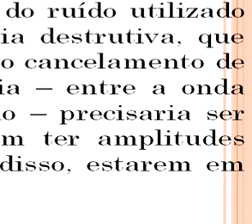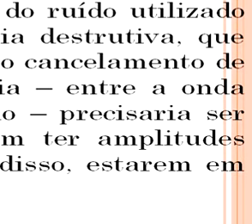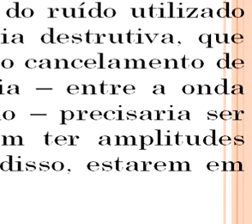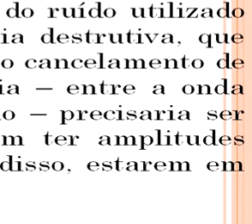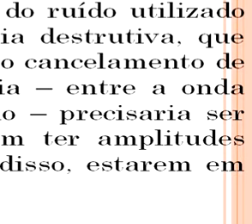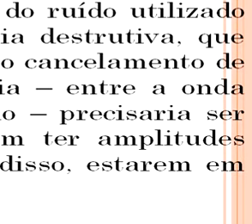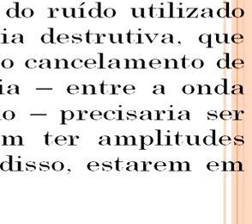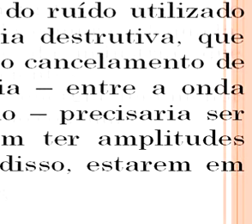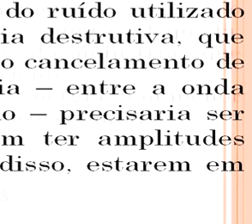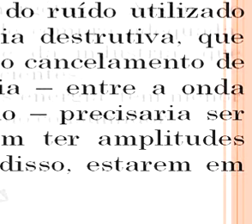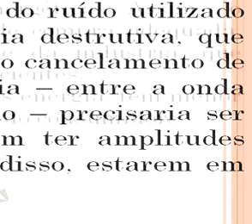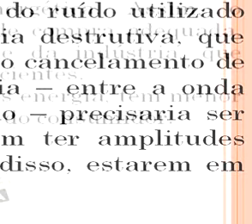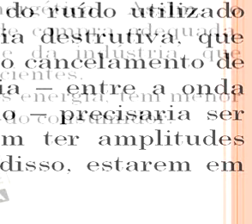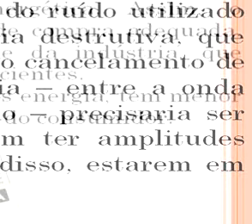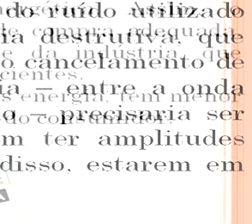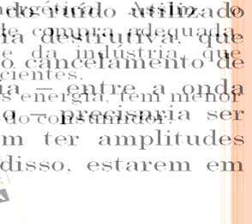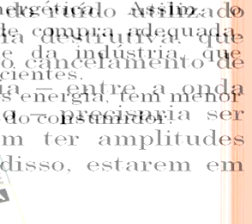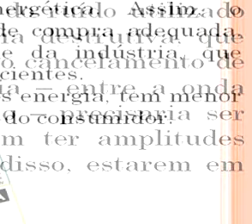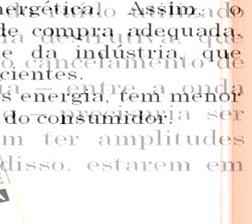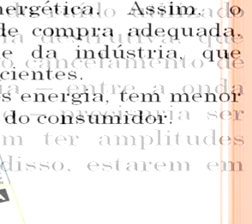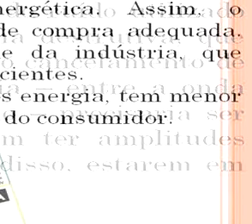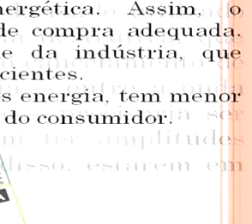página.